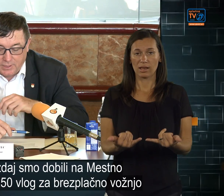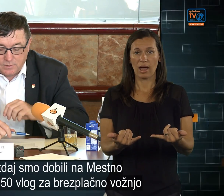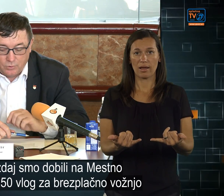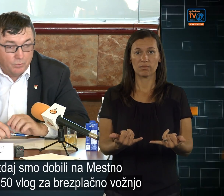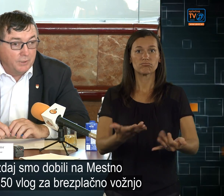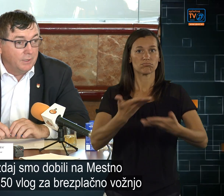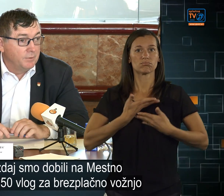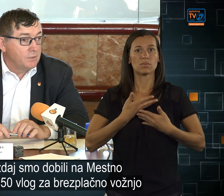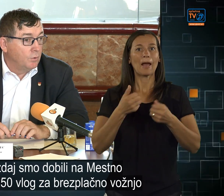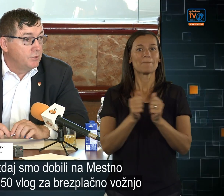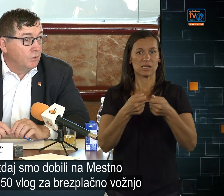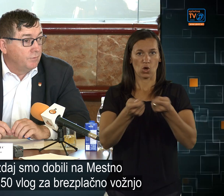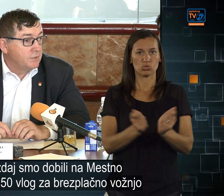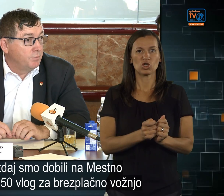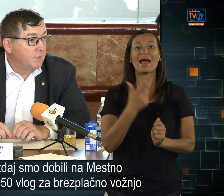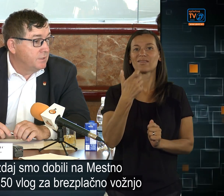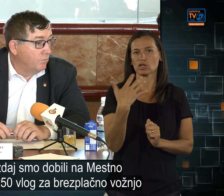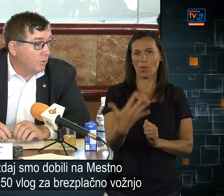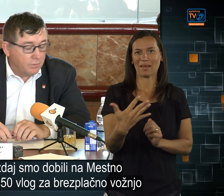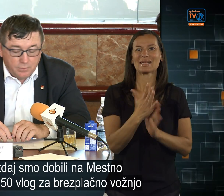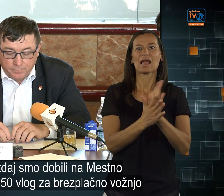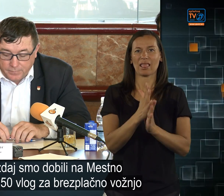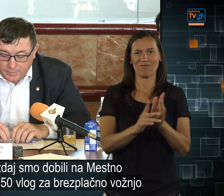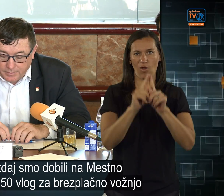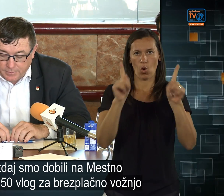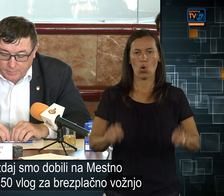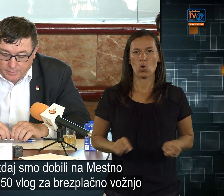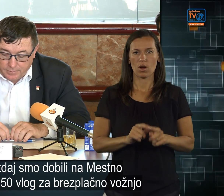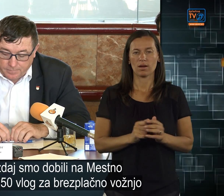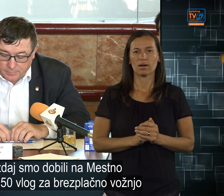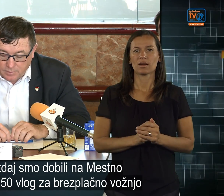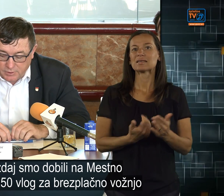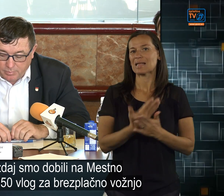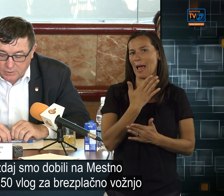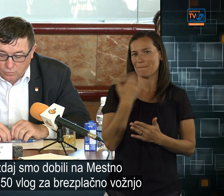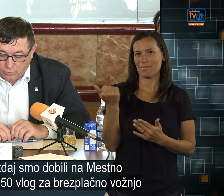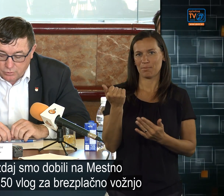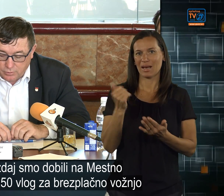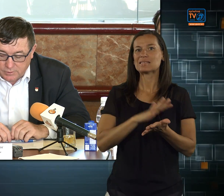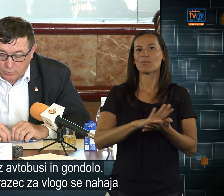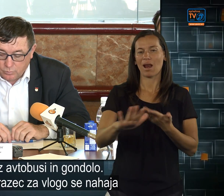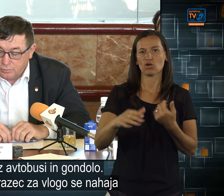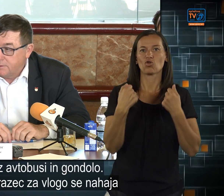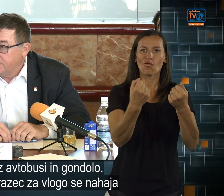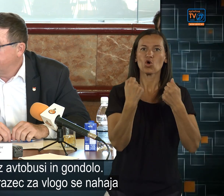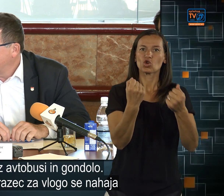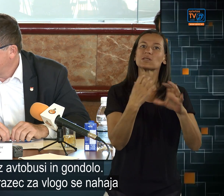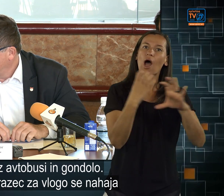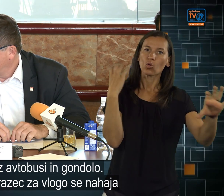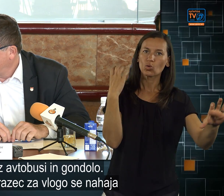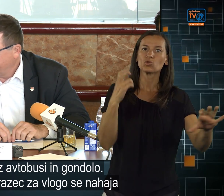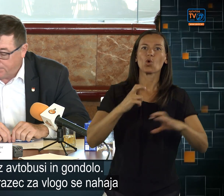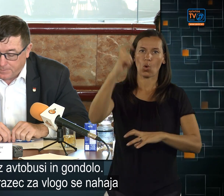Do sedaj smo dobili na mestno občino 250 vlog za brezplačno vožnjo z avtobusi